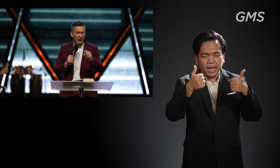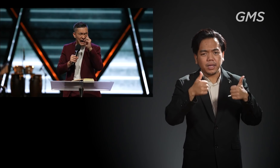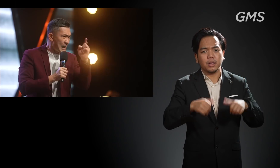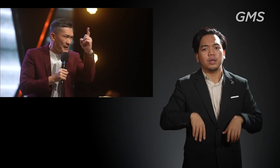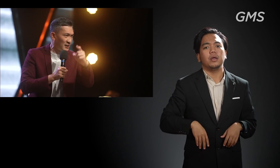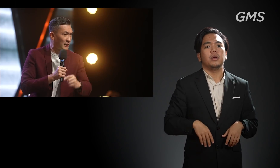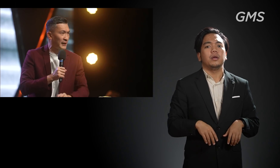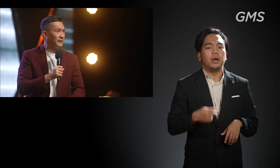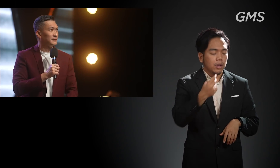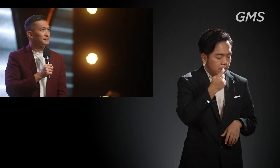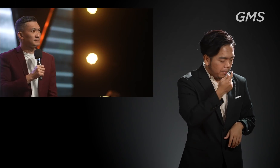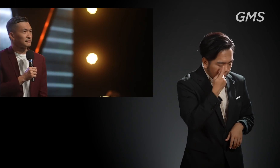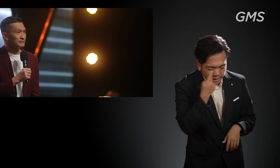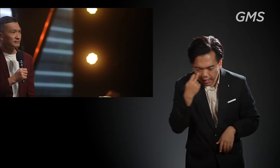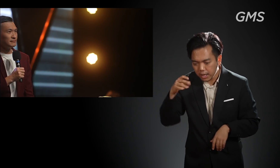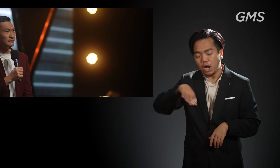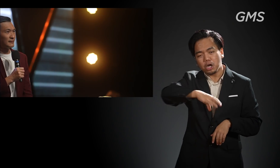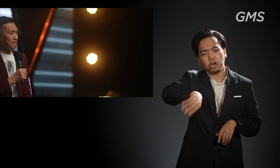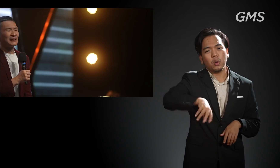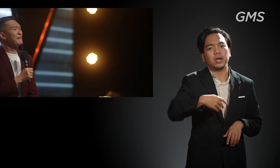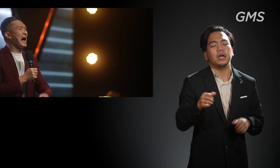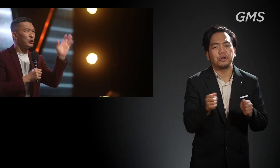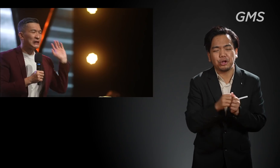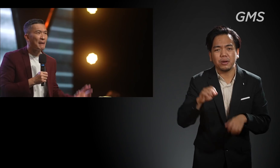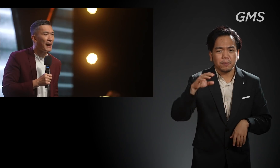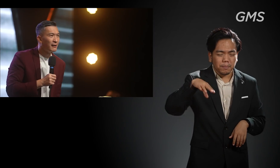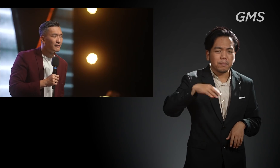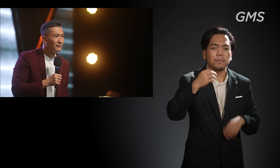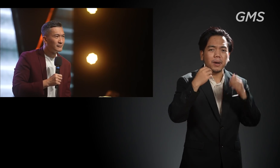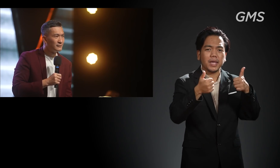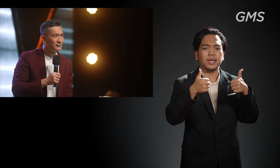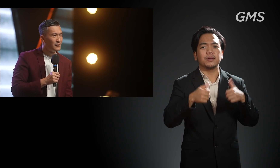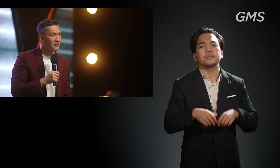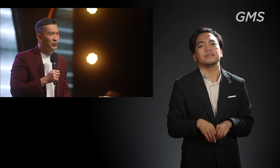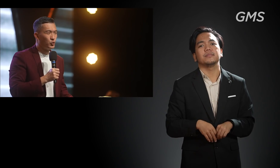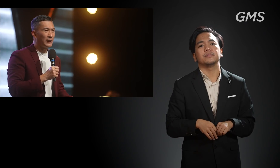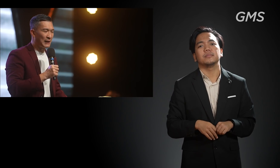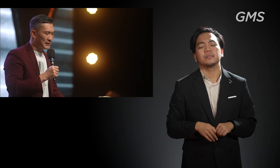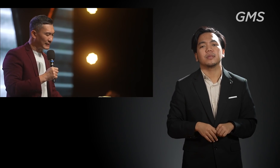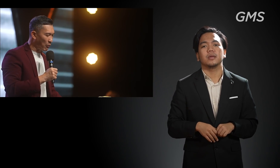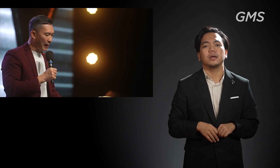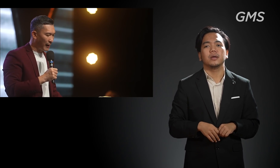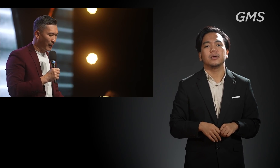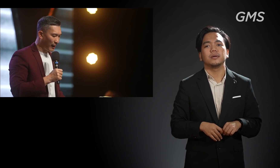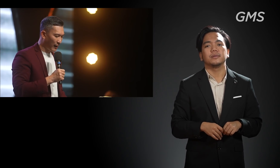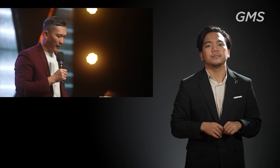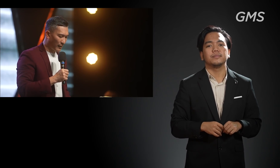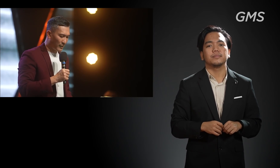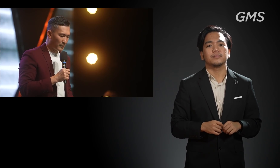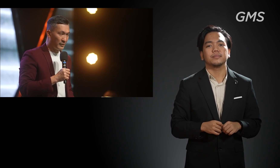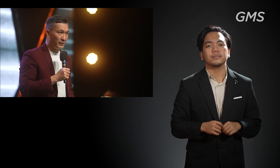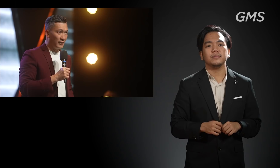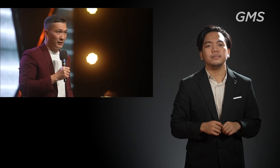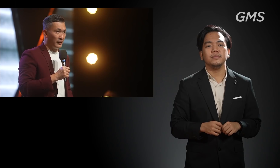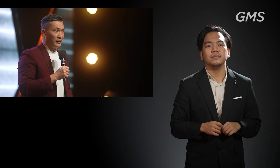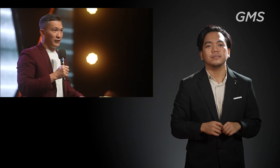Tuhan. Itu anak pasti disertai. 4-5 hangus gak apa-apa. 1-2 tidak bisa ditawar.